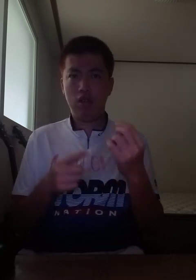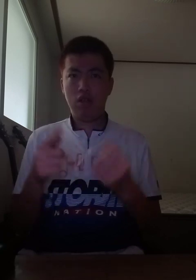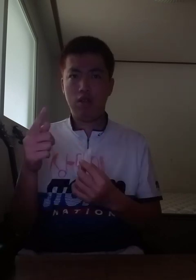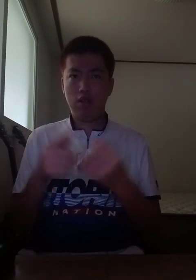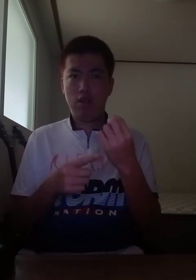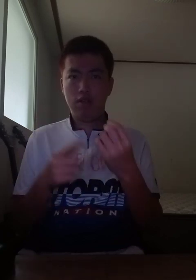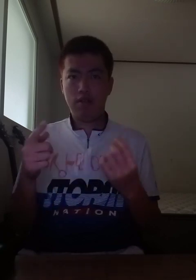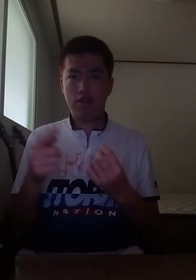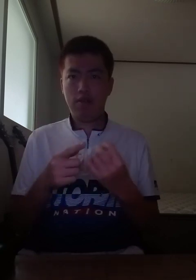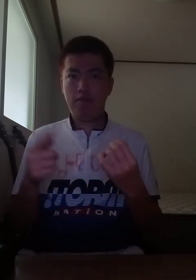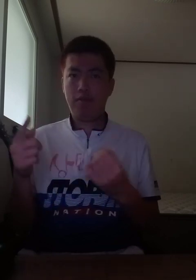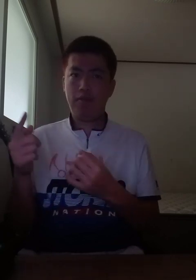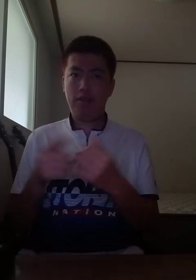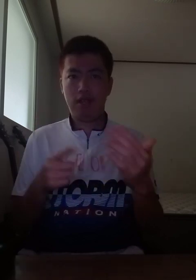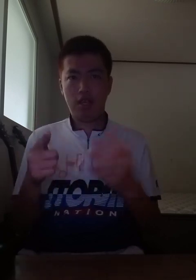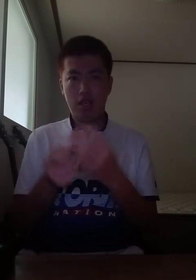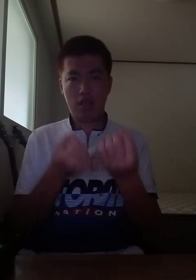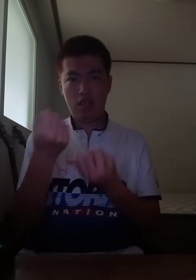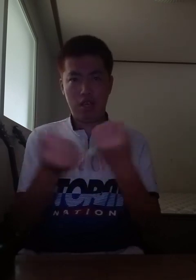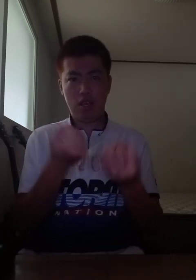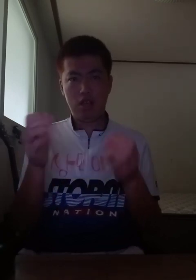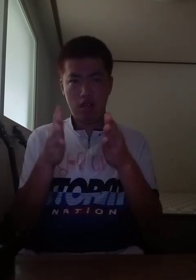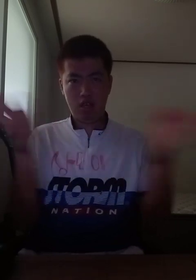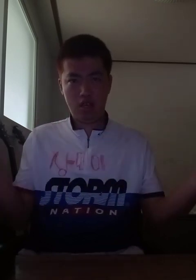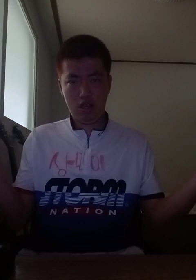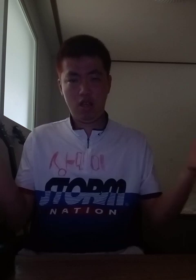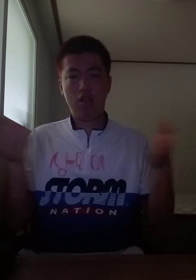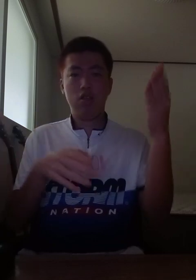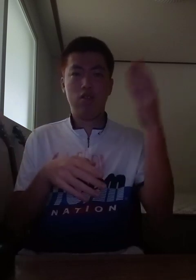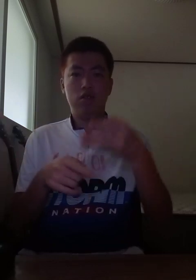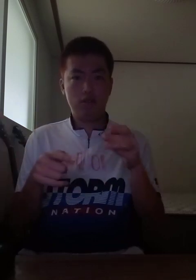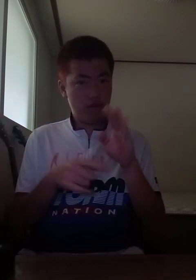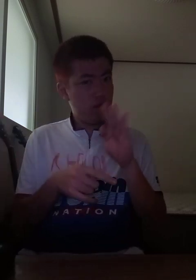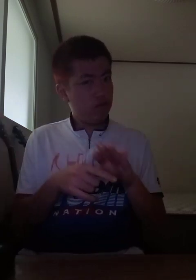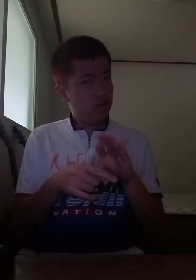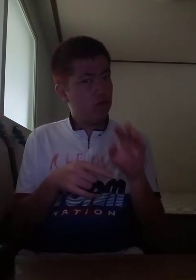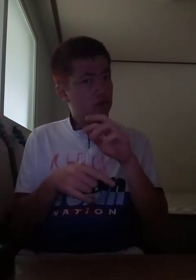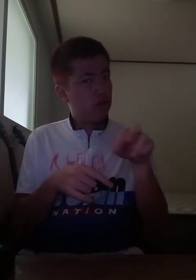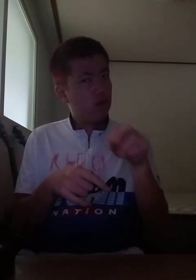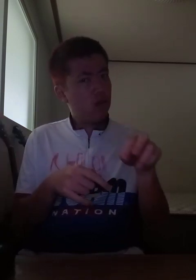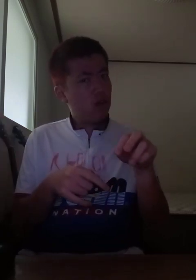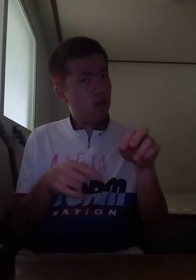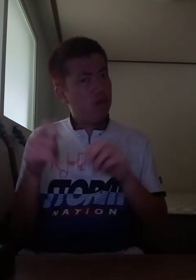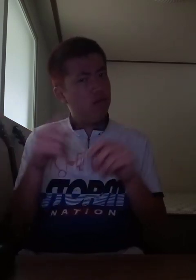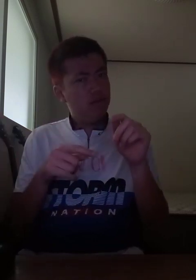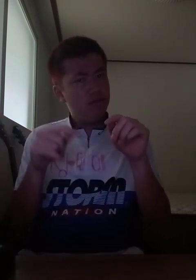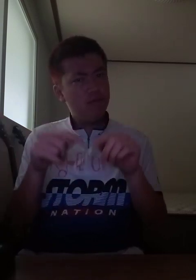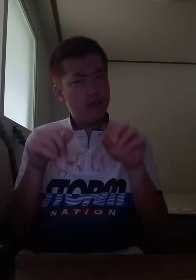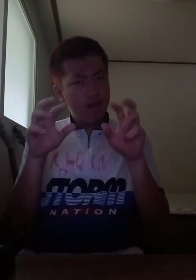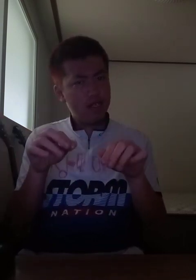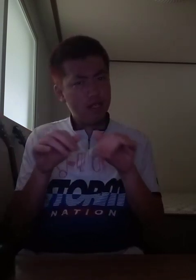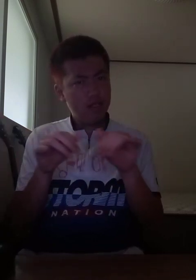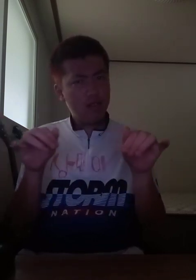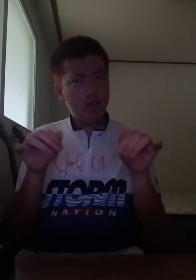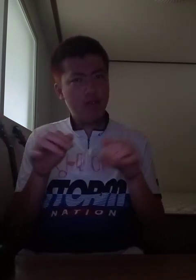차로입니다. 이렇게 차도 안에 자전거 길을 만들어 놓은 형태인데요. 그런데 군데군데 이렇게 도로가 움푹 패인 곳이 있는 데다가 이